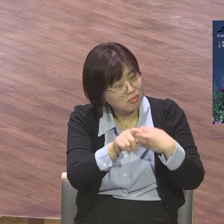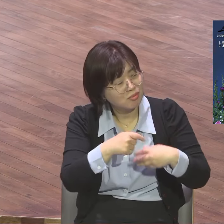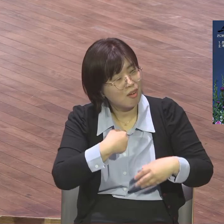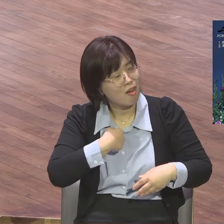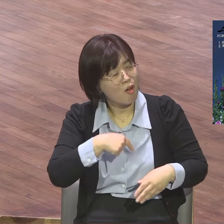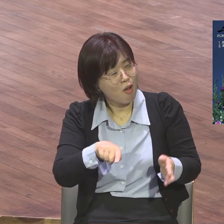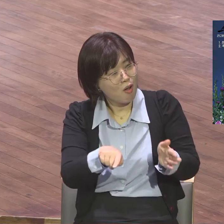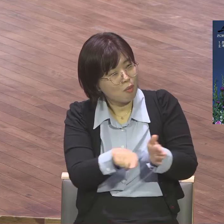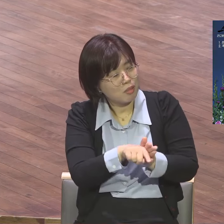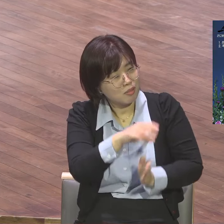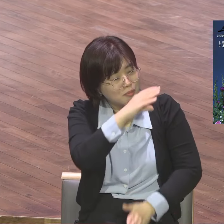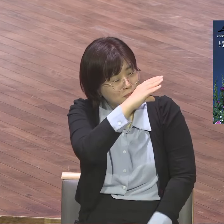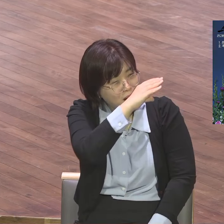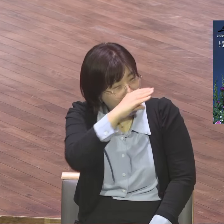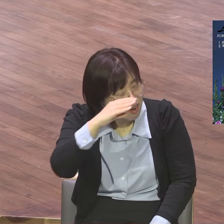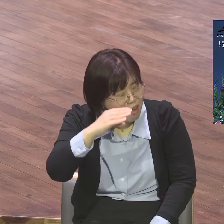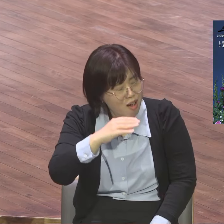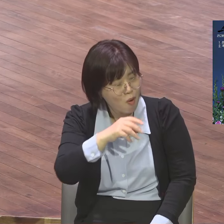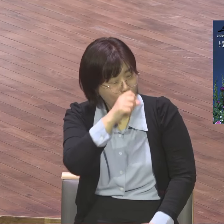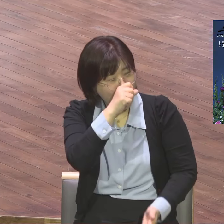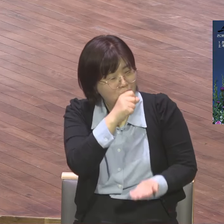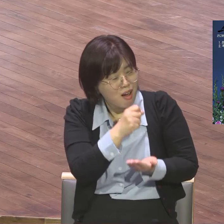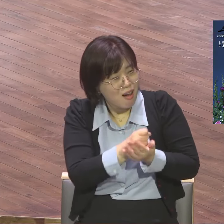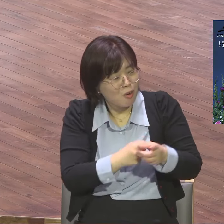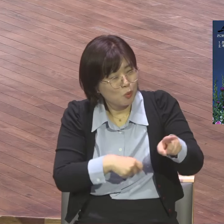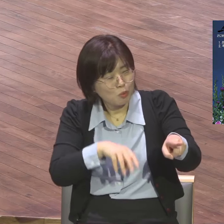그럼 모델이 되지. 모델이.